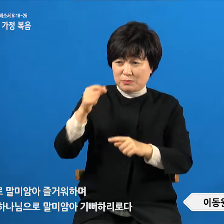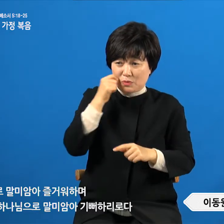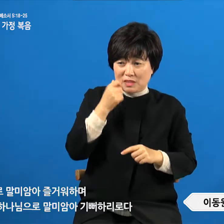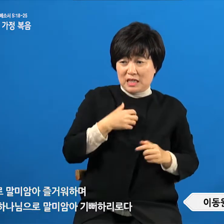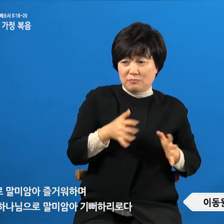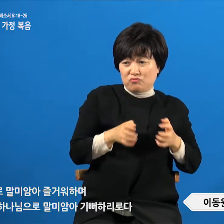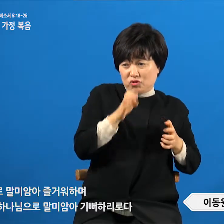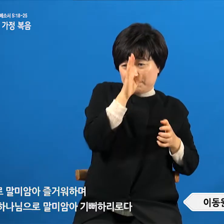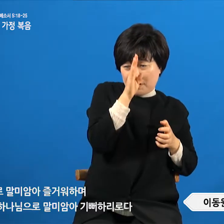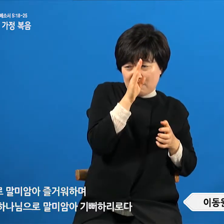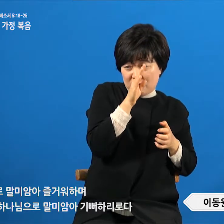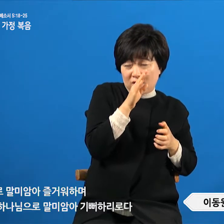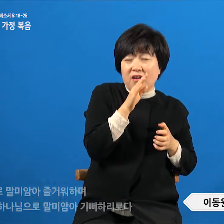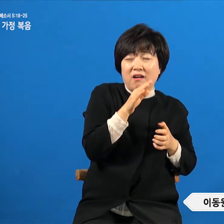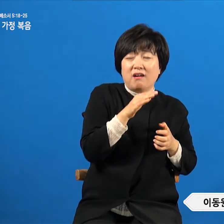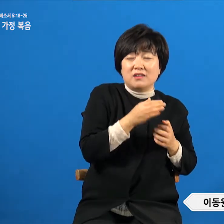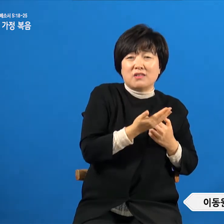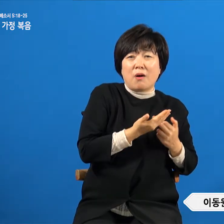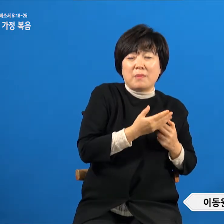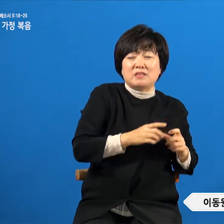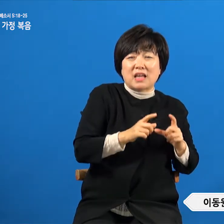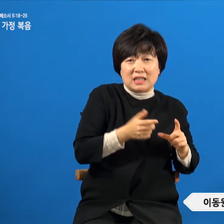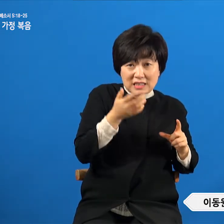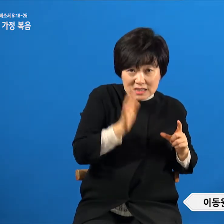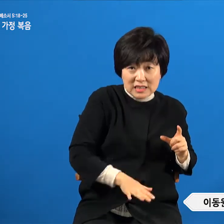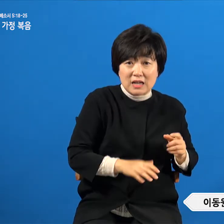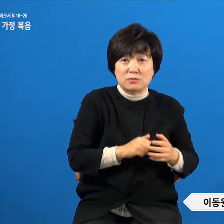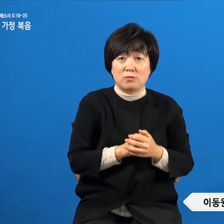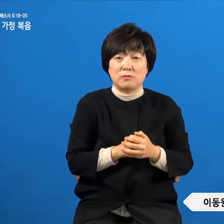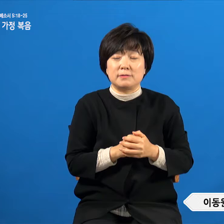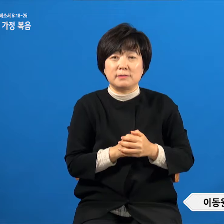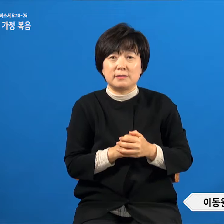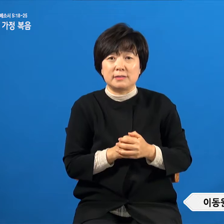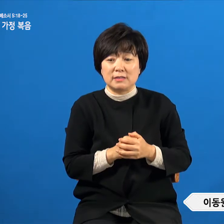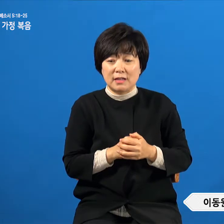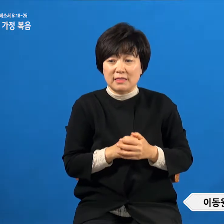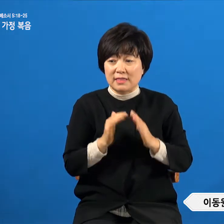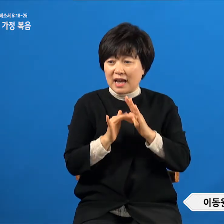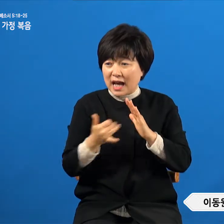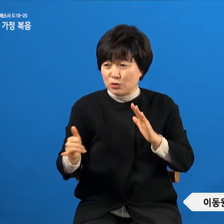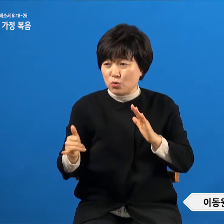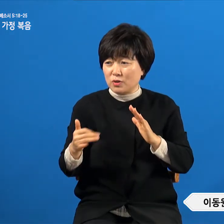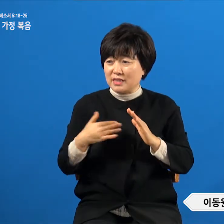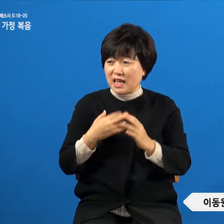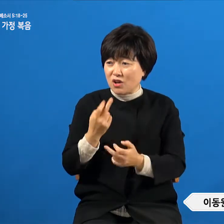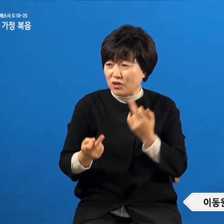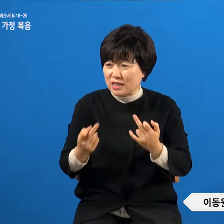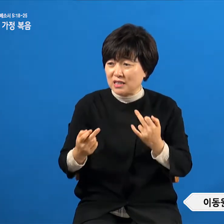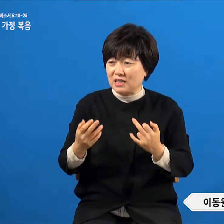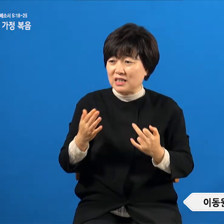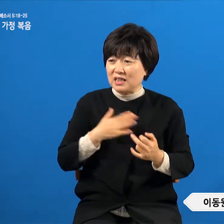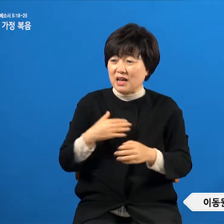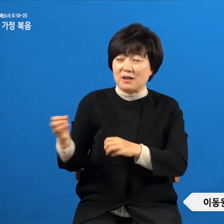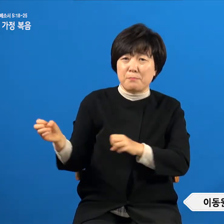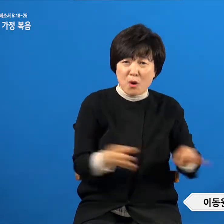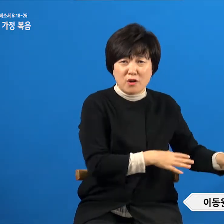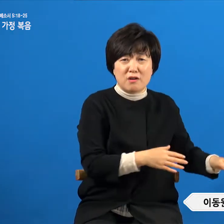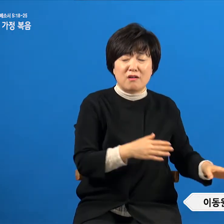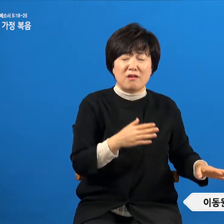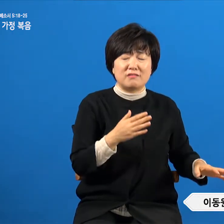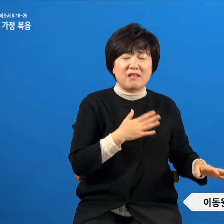못할지라도, 또 비록 우리의 형제들이, 우리의 가족들이, 우리의 식구들이 이 섬으로